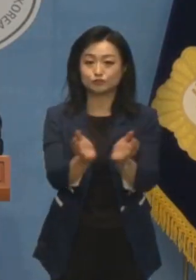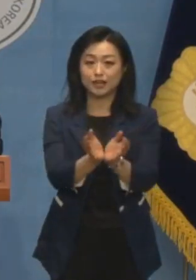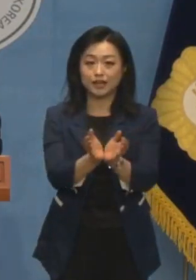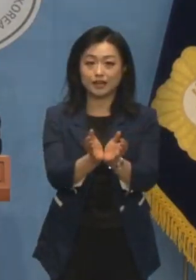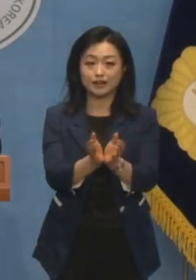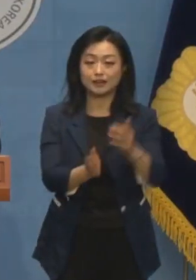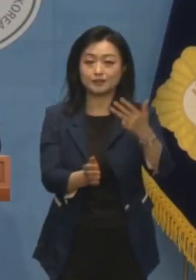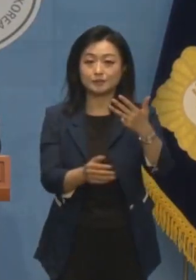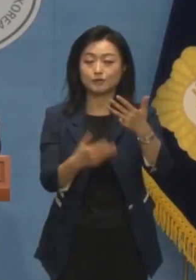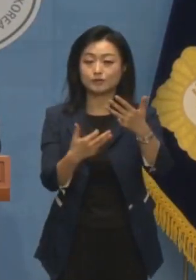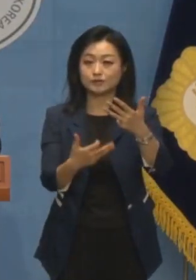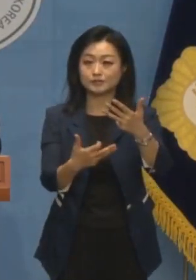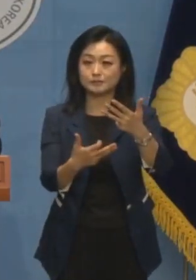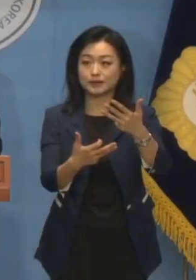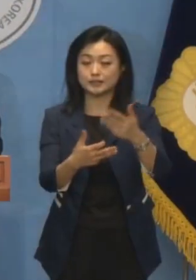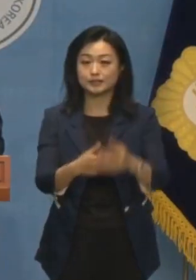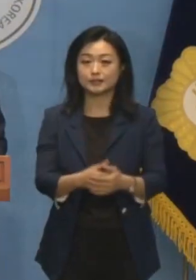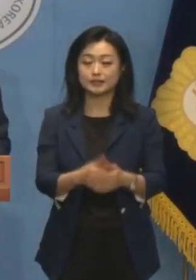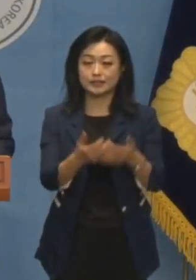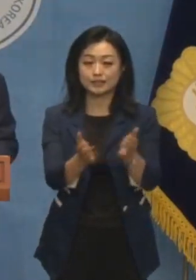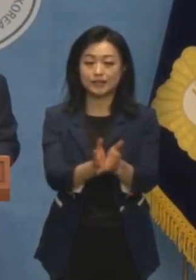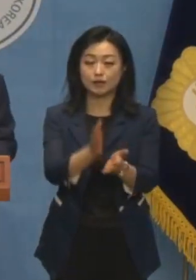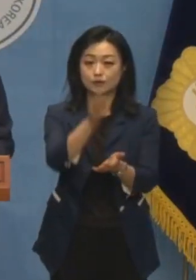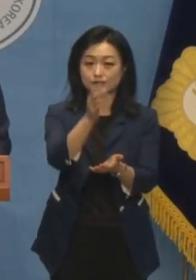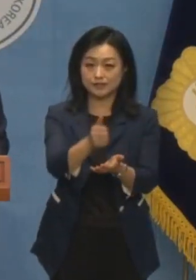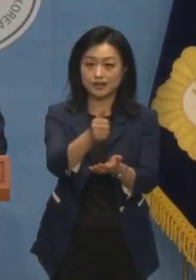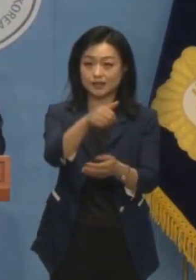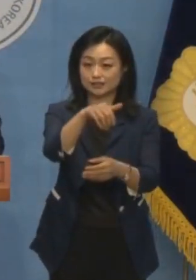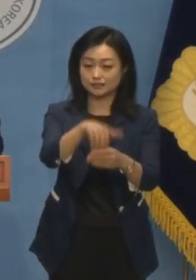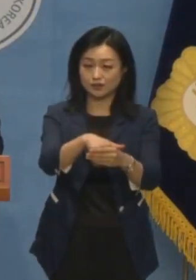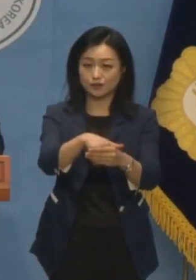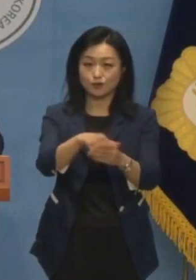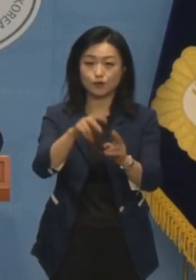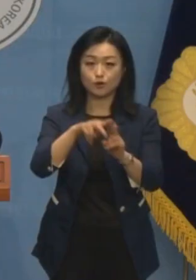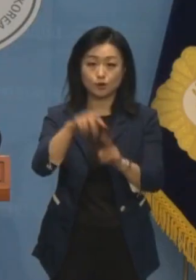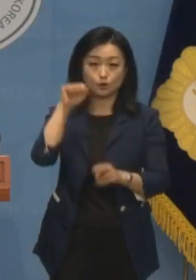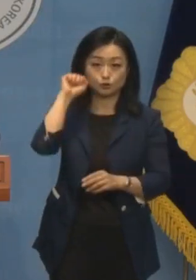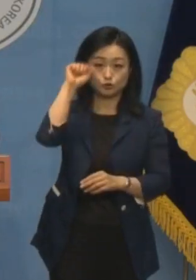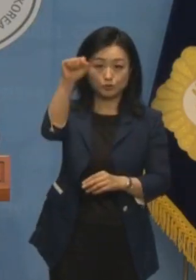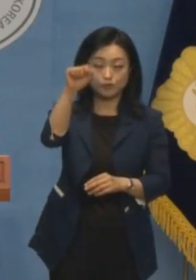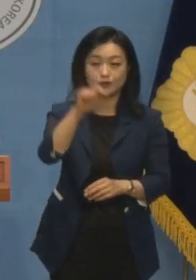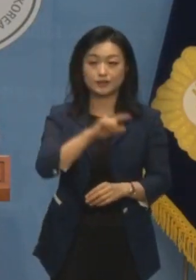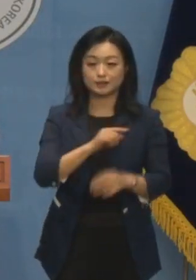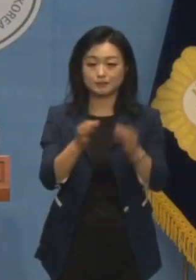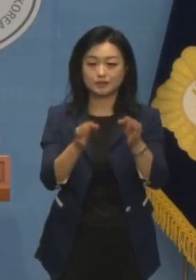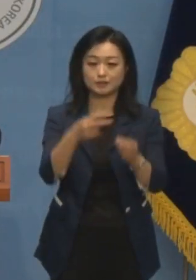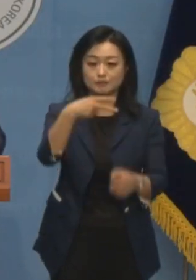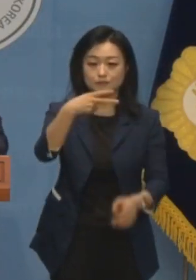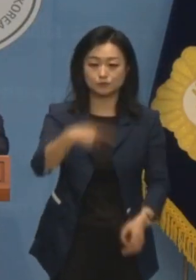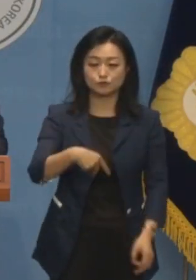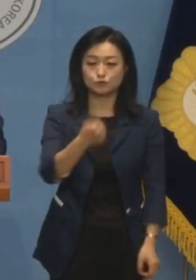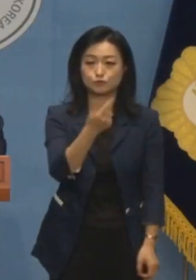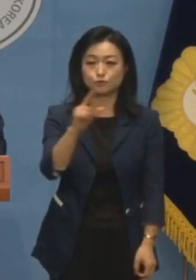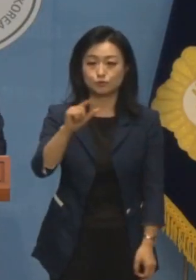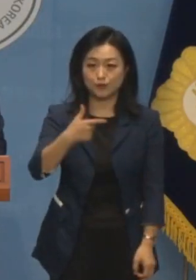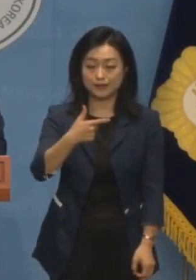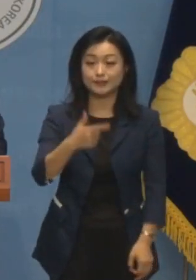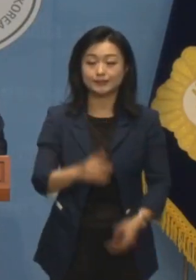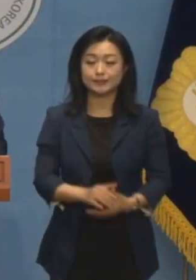더불어민주당 8월 18일 당원대 대표 후보 김두관 전 의원입니다.